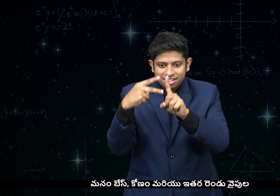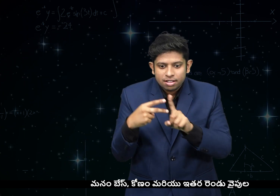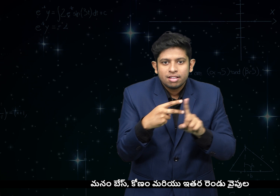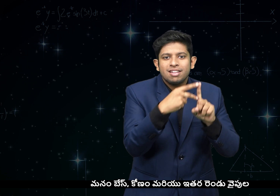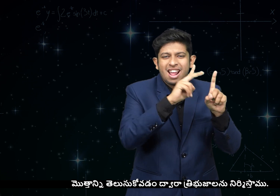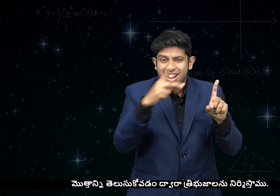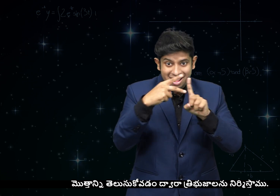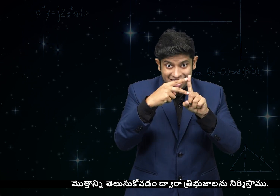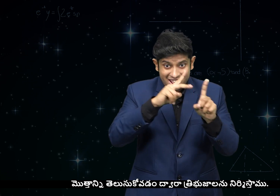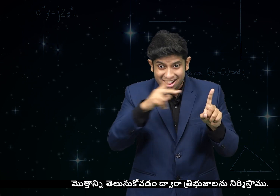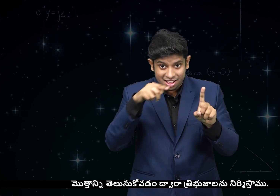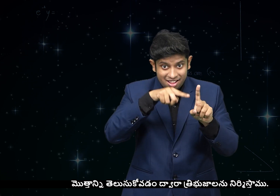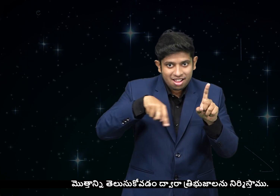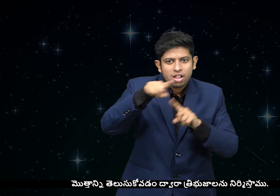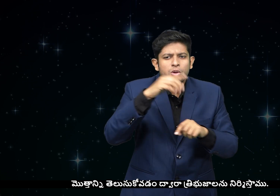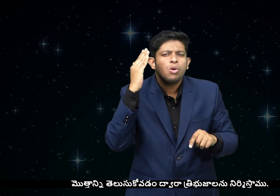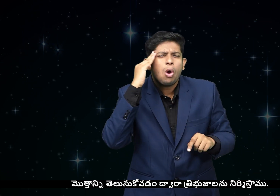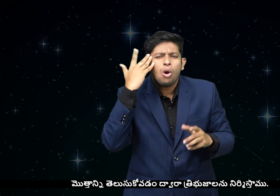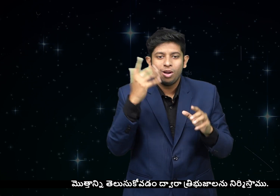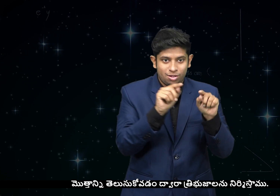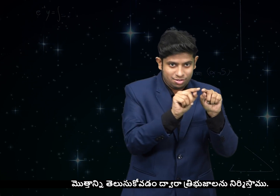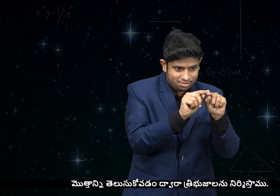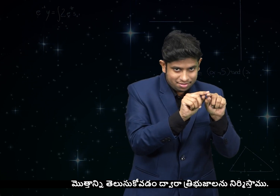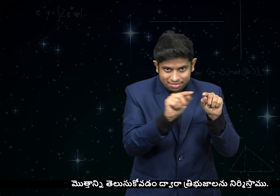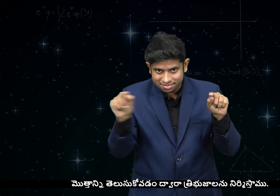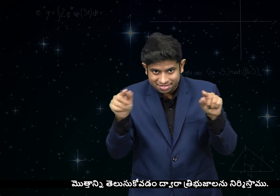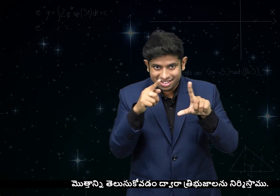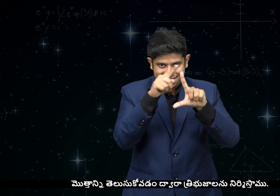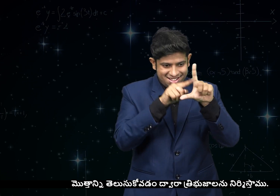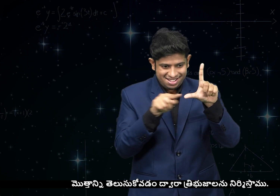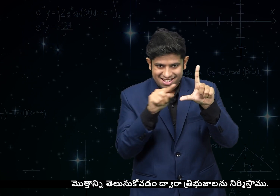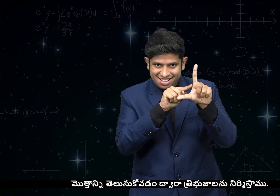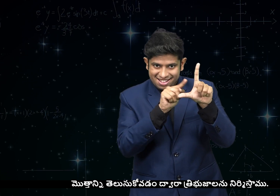వైపుల మొత్తాన్ని తెలుసుకోవడం ద్వారా త్రిభుజాలను నిర్మిస్తాము.